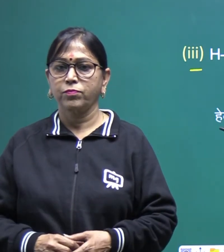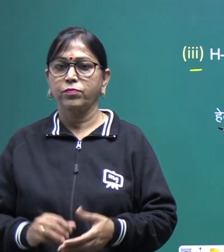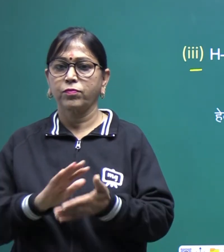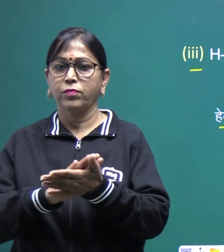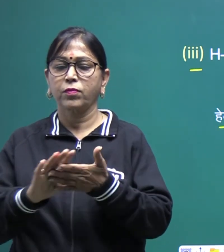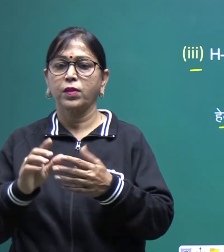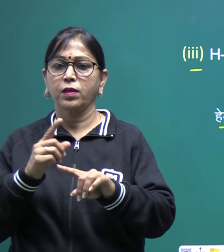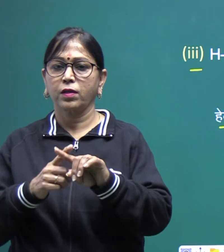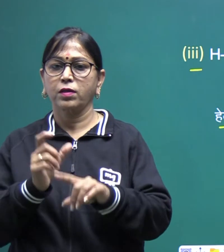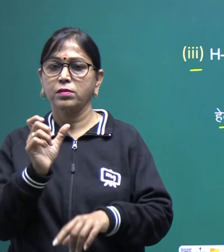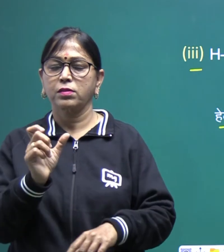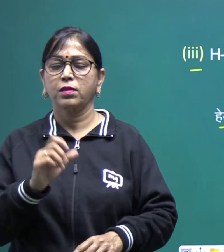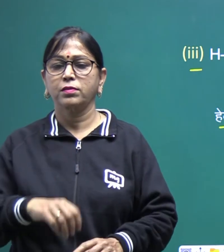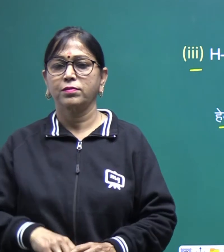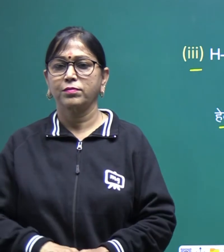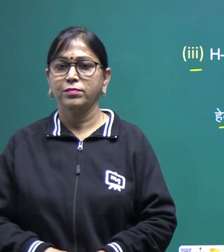हेक्साइन।